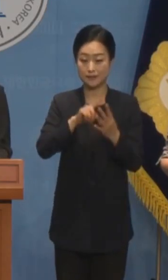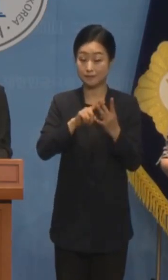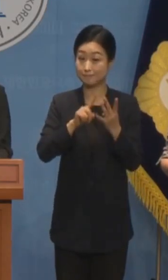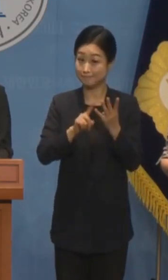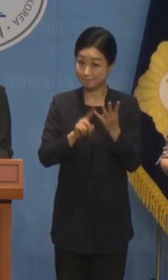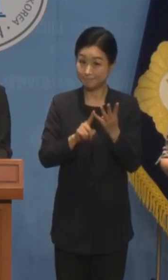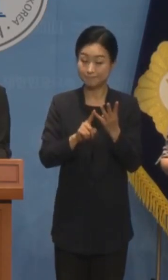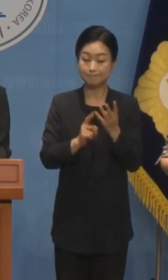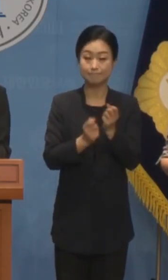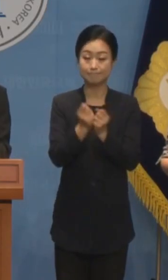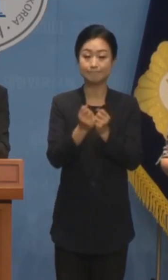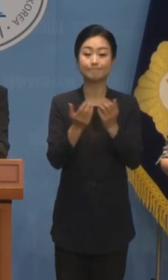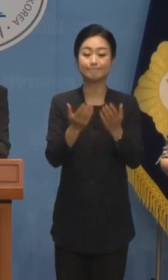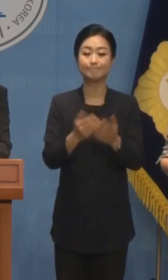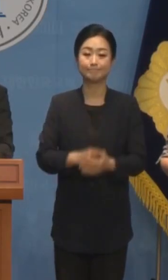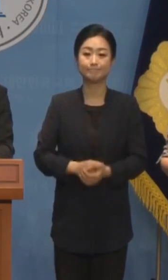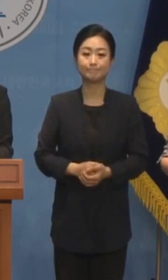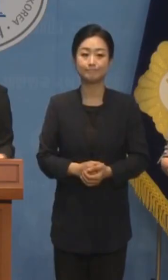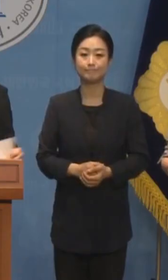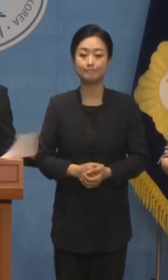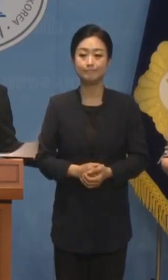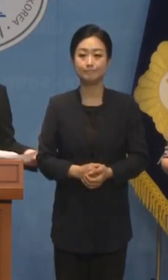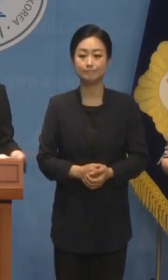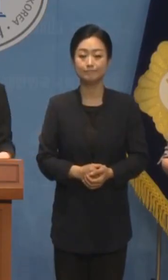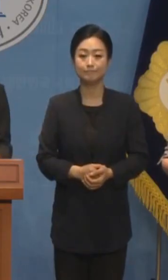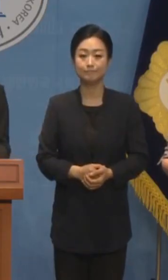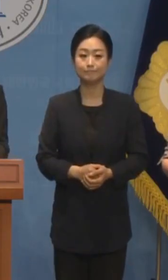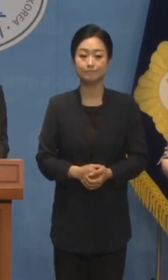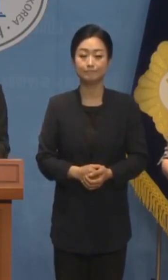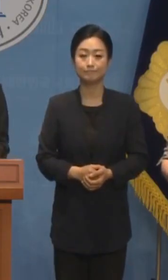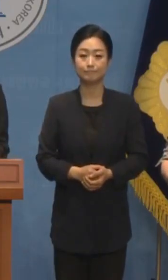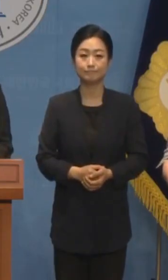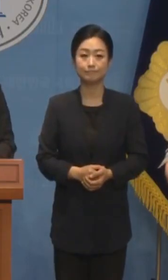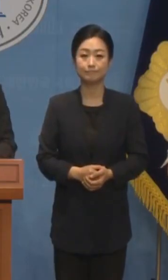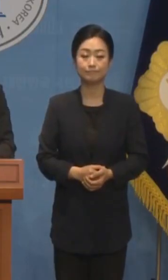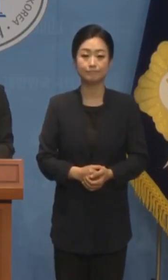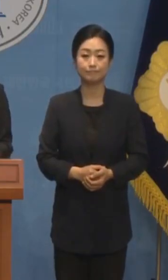낭독 순으로 하겠습니다. 먼저 규탄 발언 시작하겠습니다.